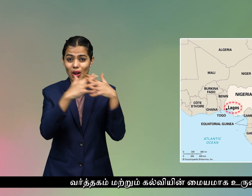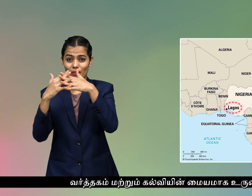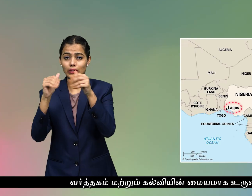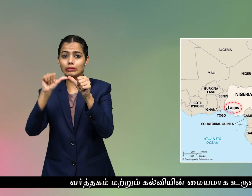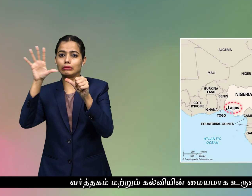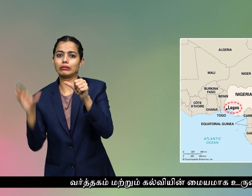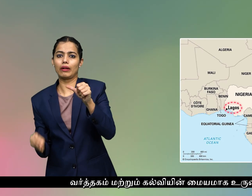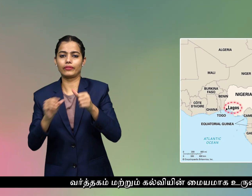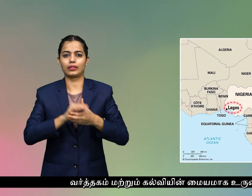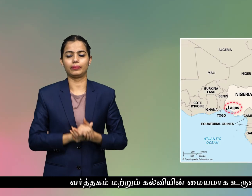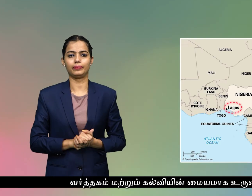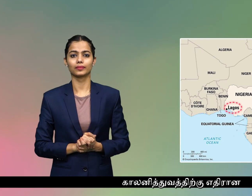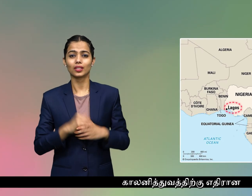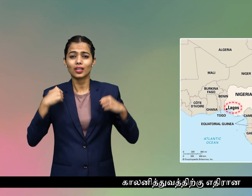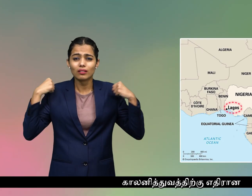உருவாக்கினர்.